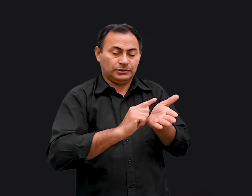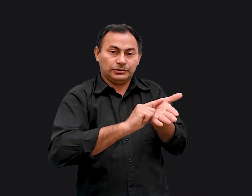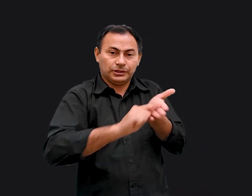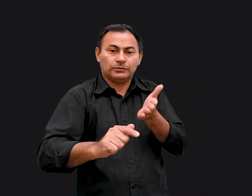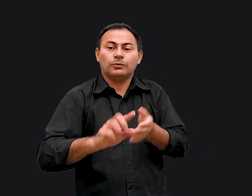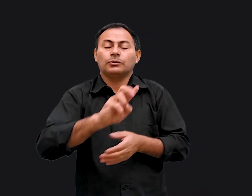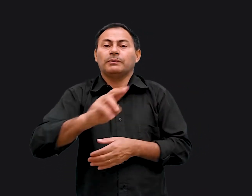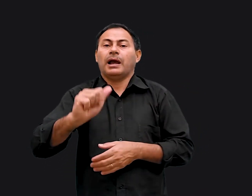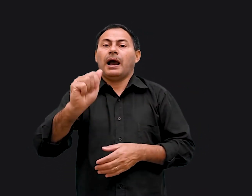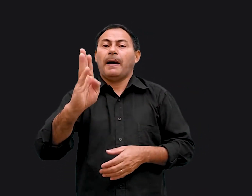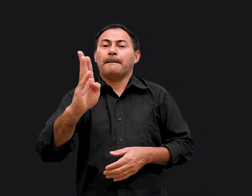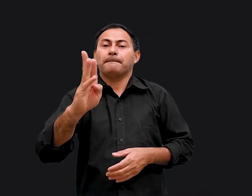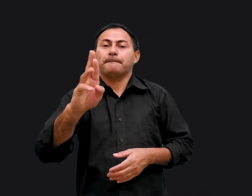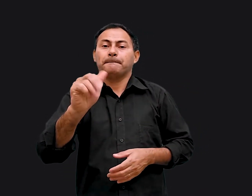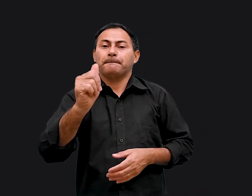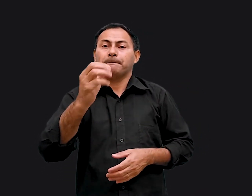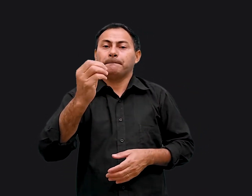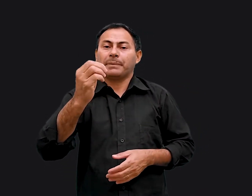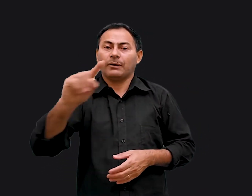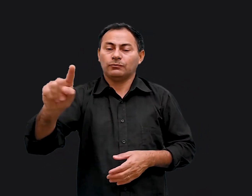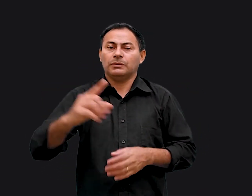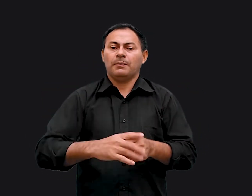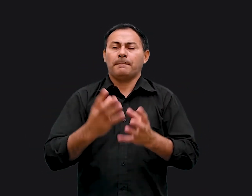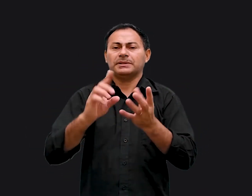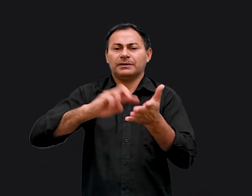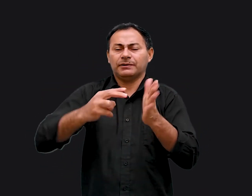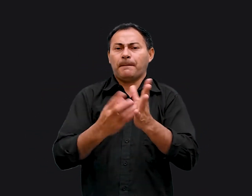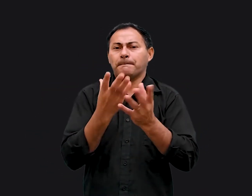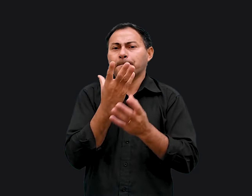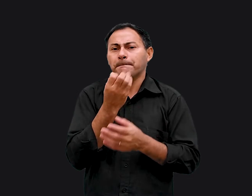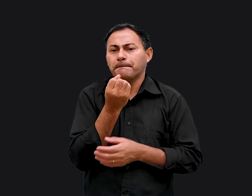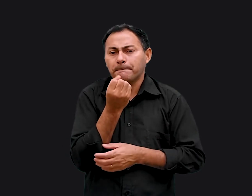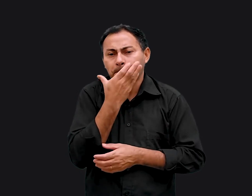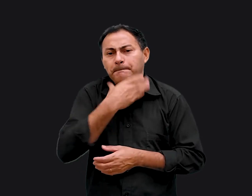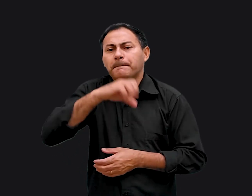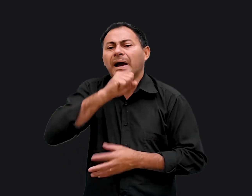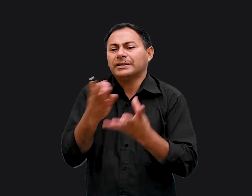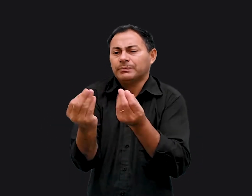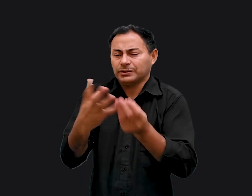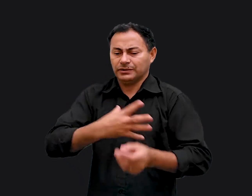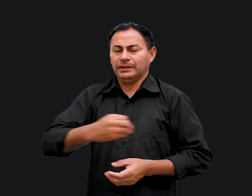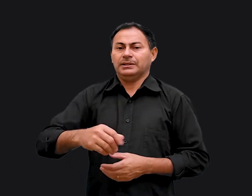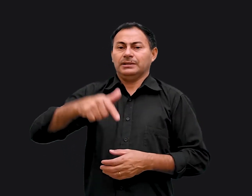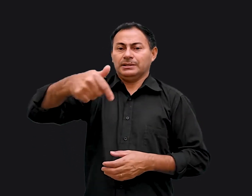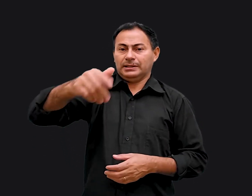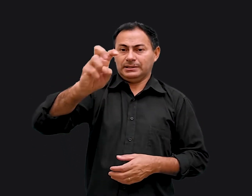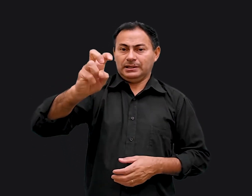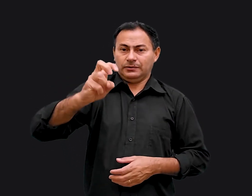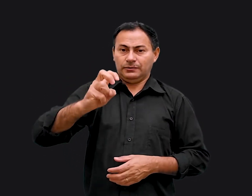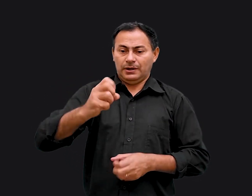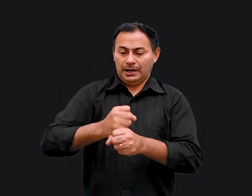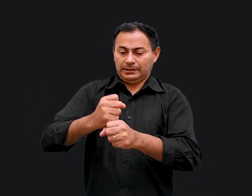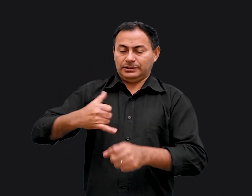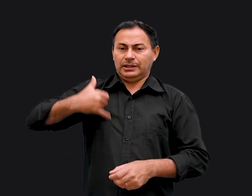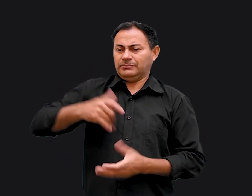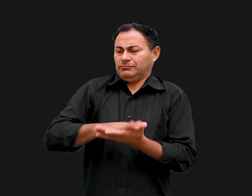seu nome é Abrão, que significa pai de muitos filhos. Ele tinha 75 anos de idade e não tinha nenhum